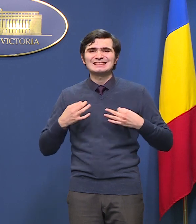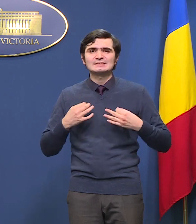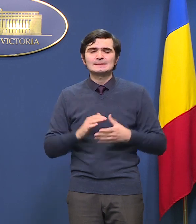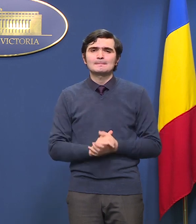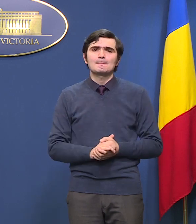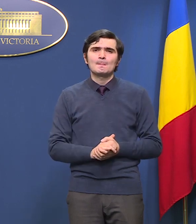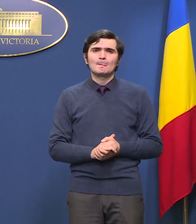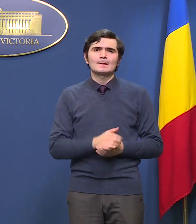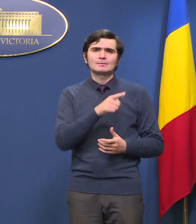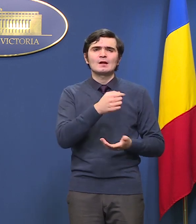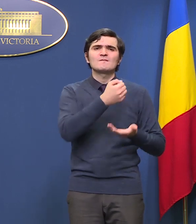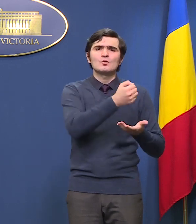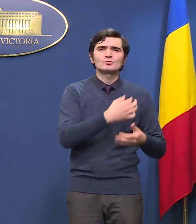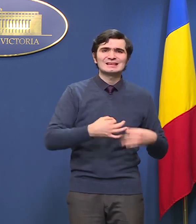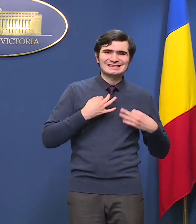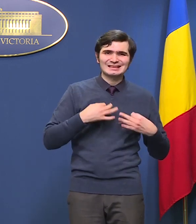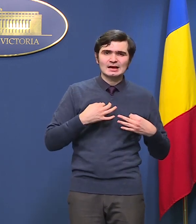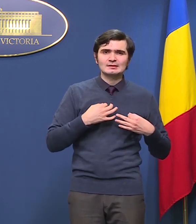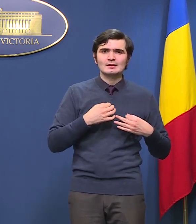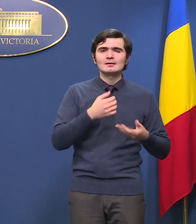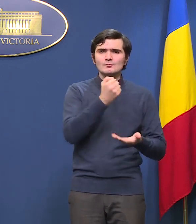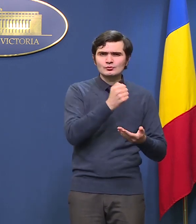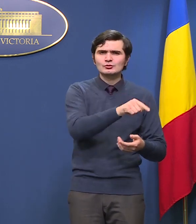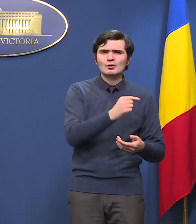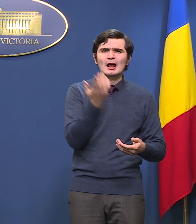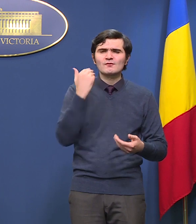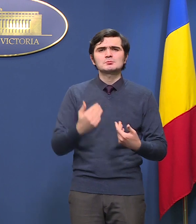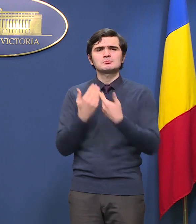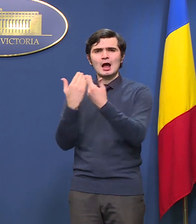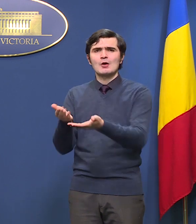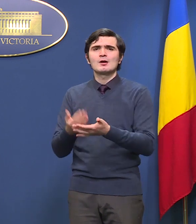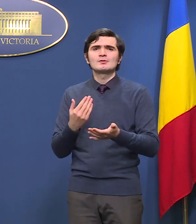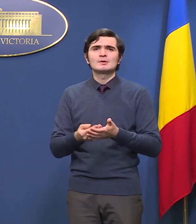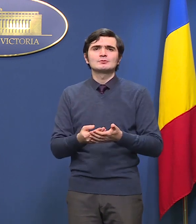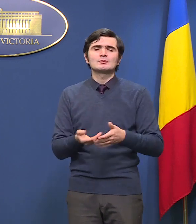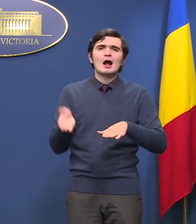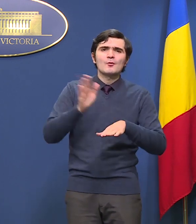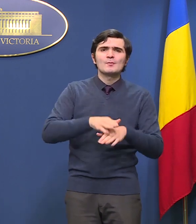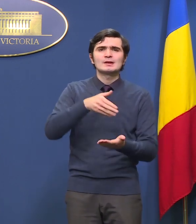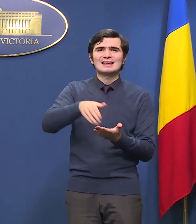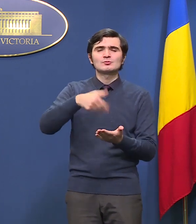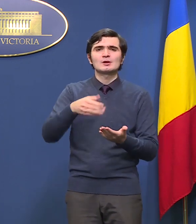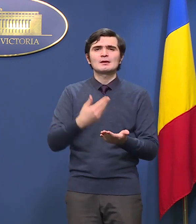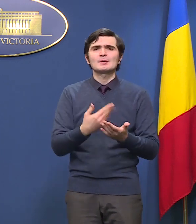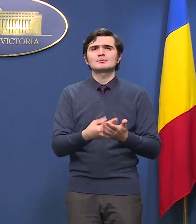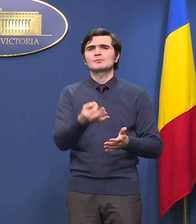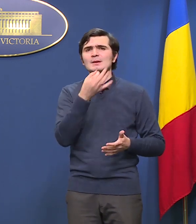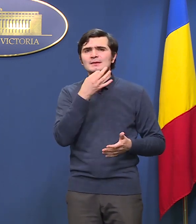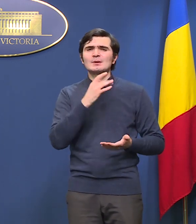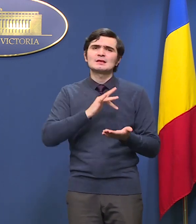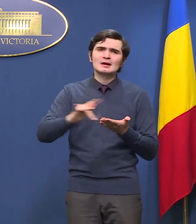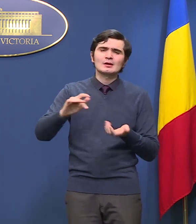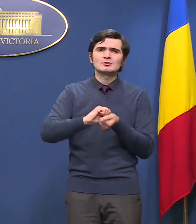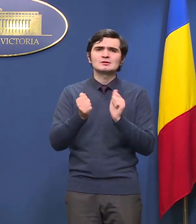fondului de sănătate, care a fost alocat pentru suportarea cheltuielilor cu medicamentele gratuite și